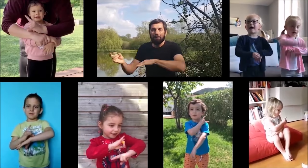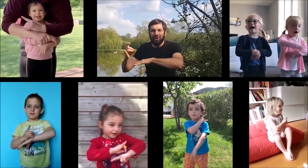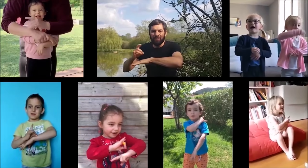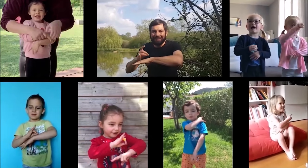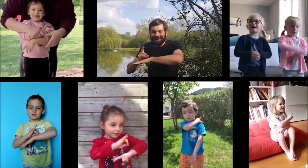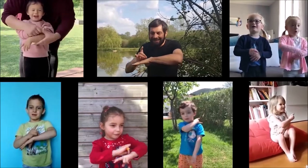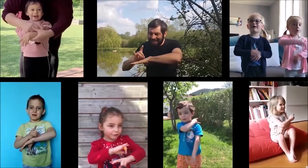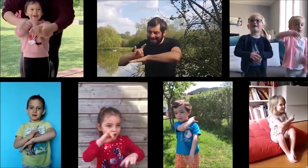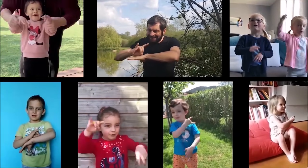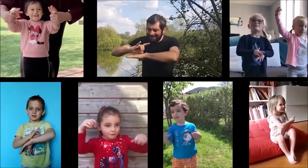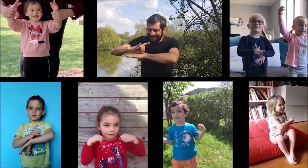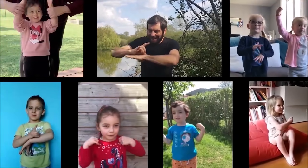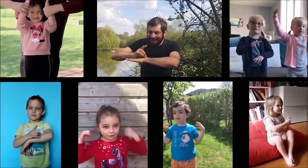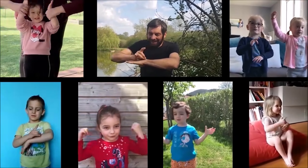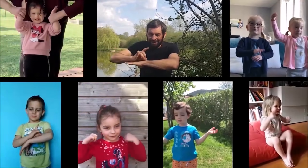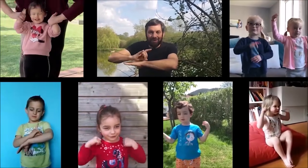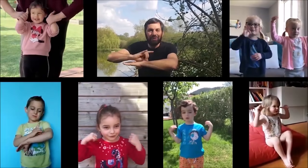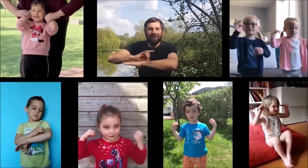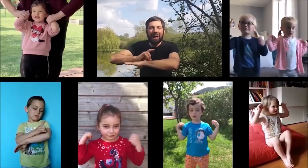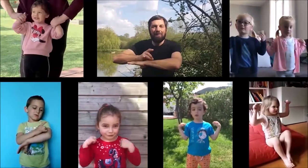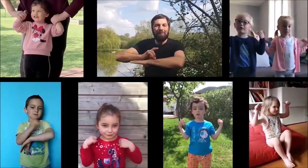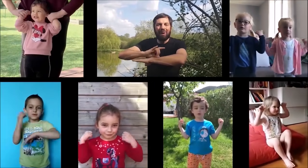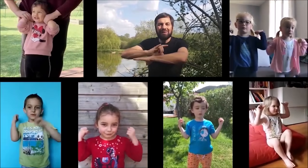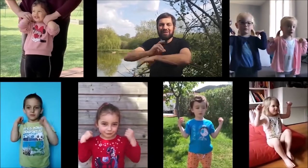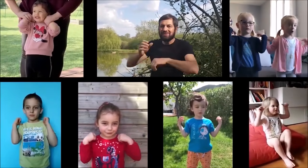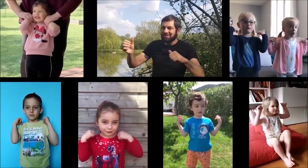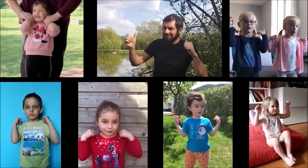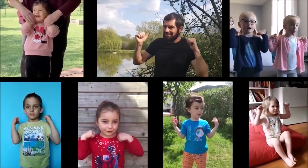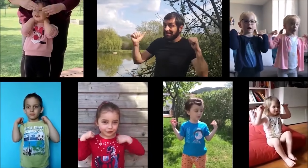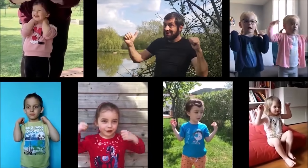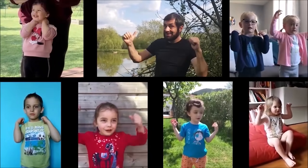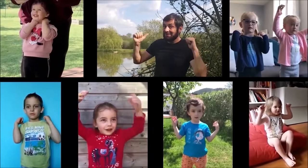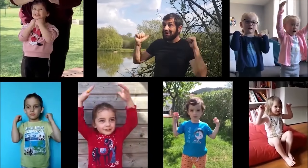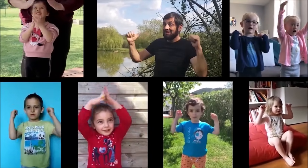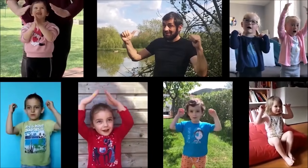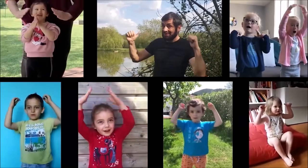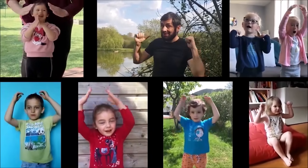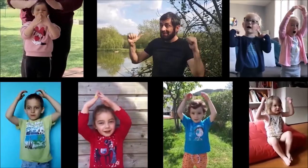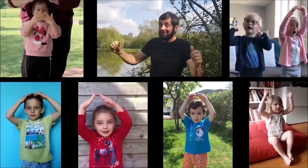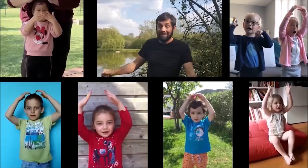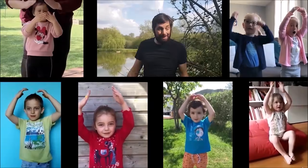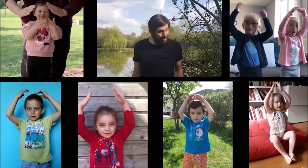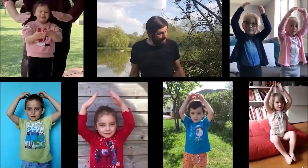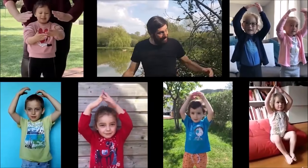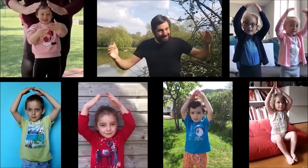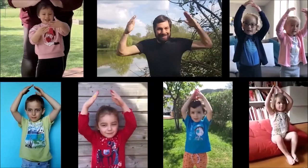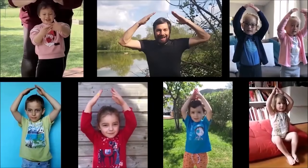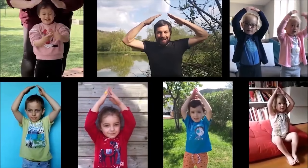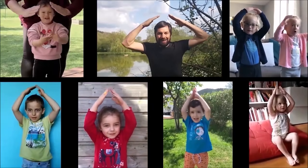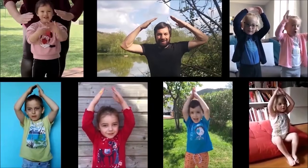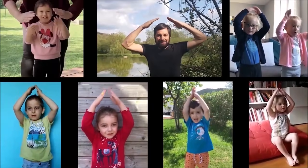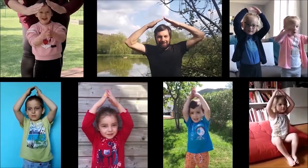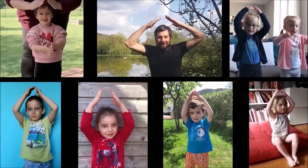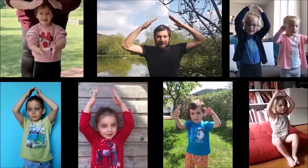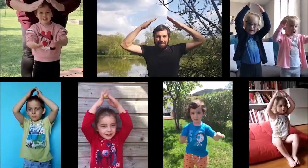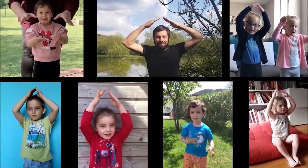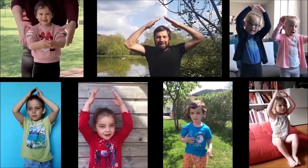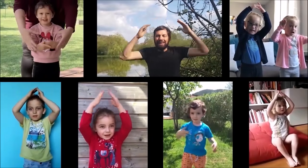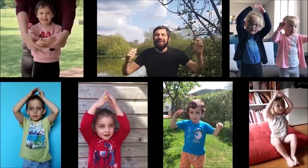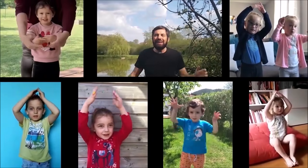Petit escargot porte sur son dos sa